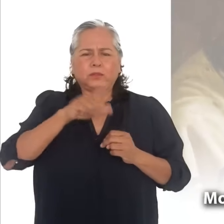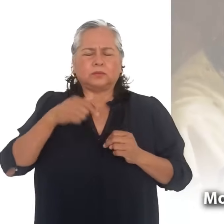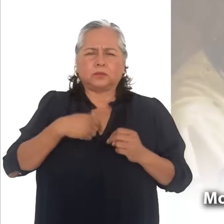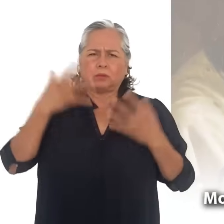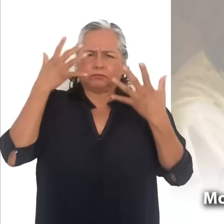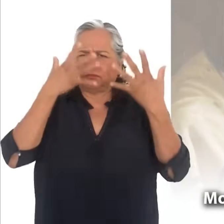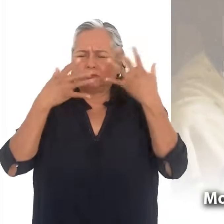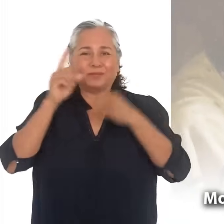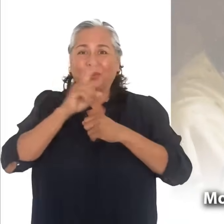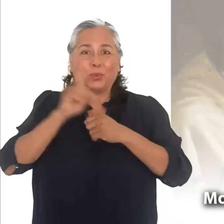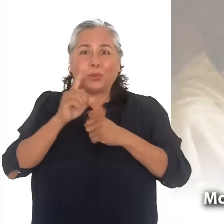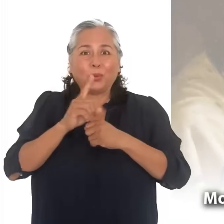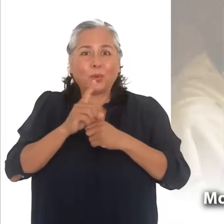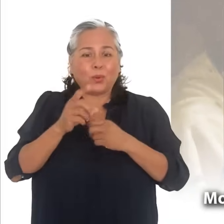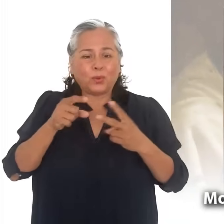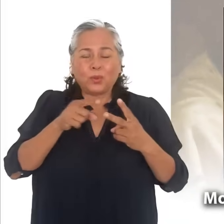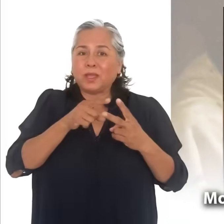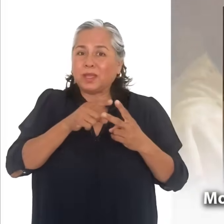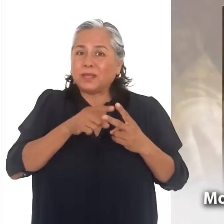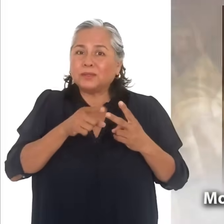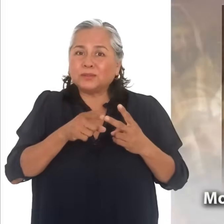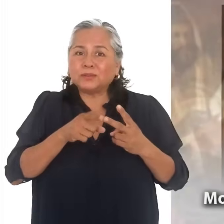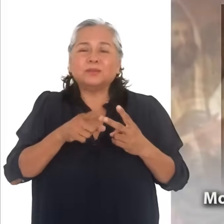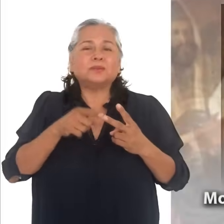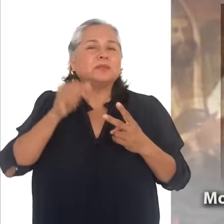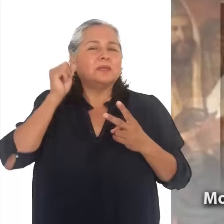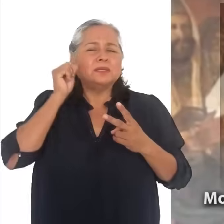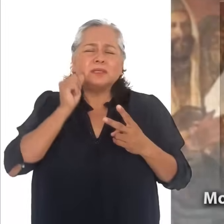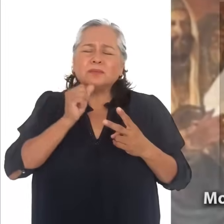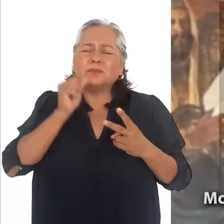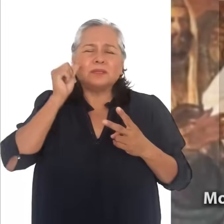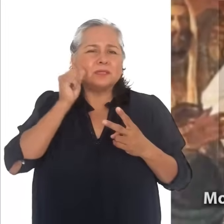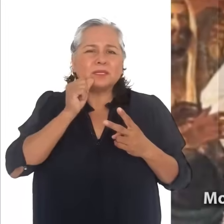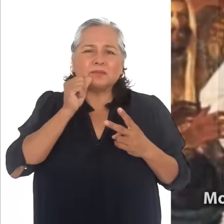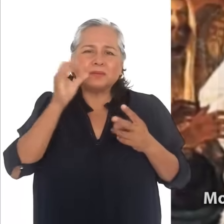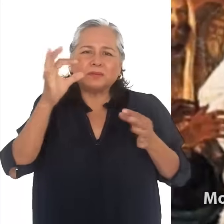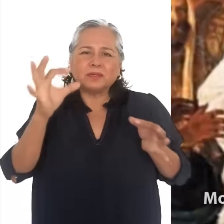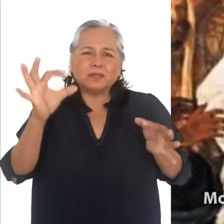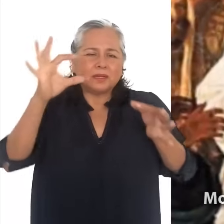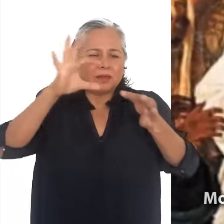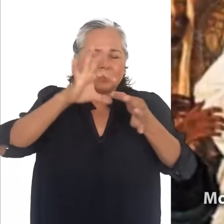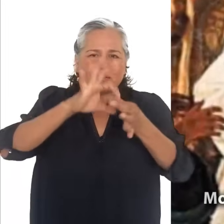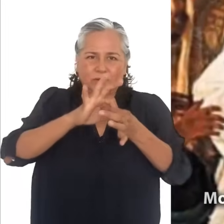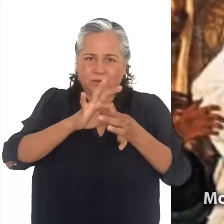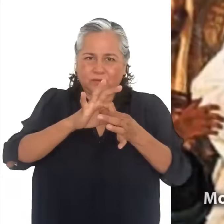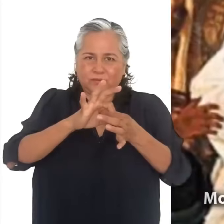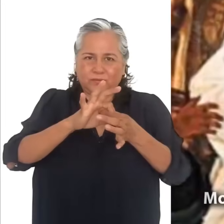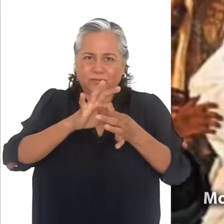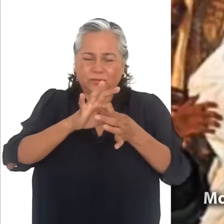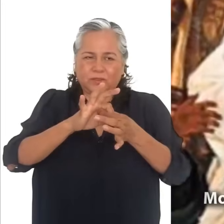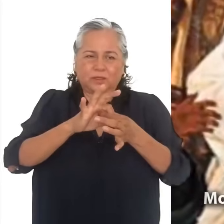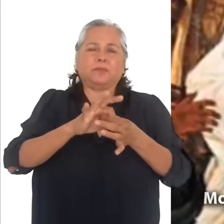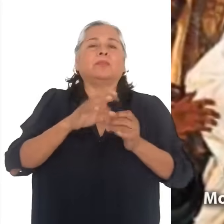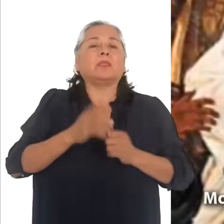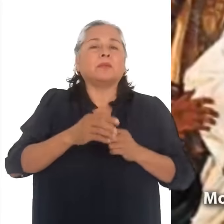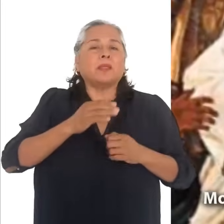dudas. Sin embargo, este mandamiento va acompañado inmediatamente por otro. Amarás